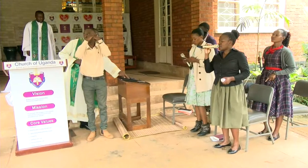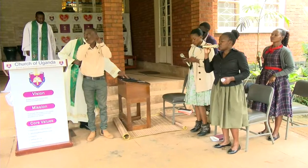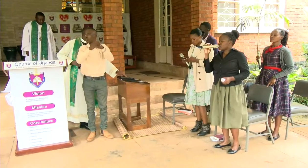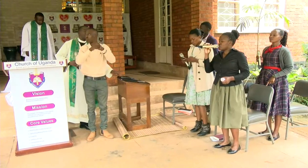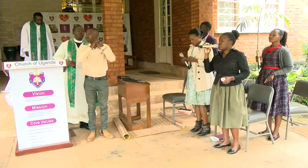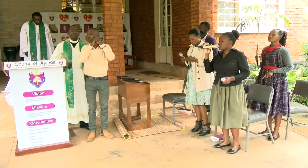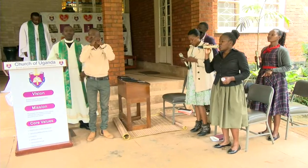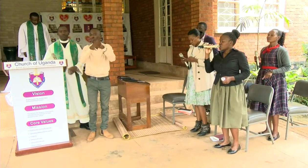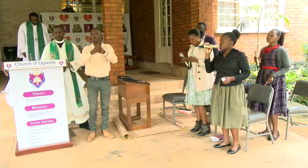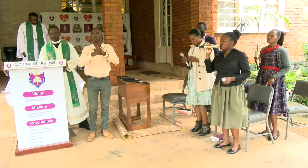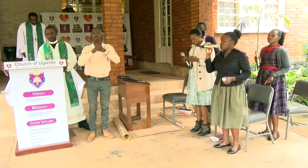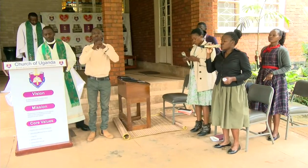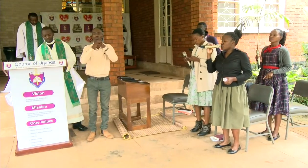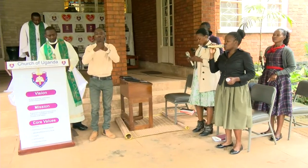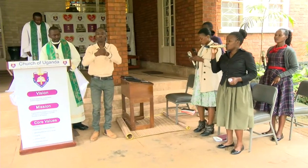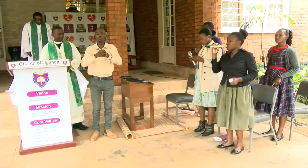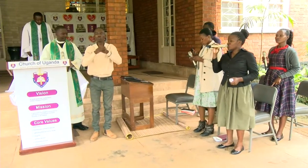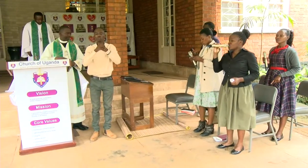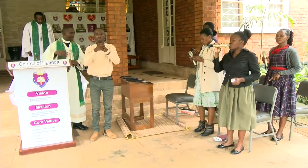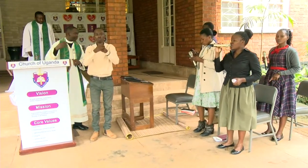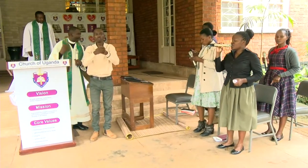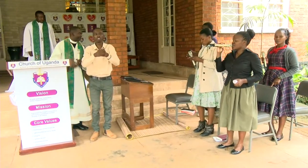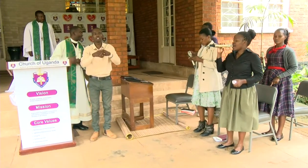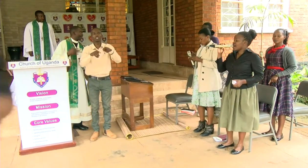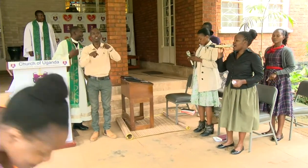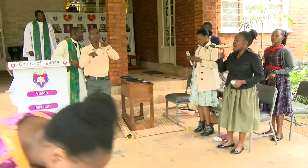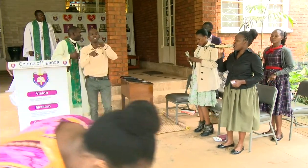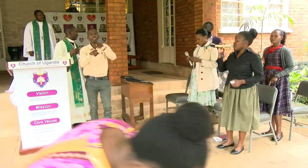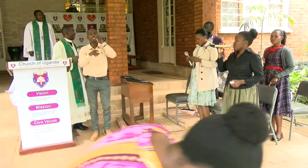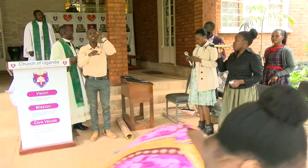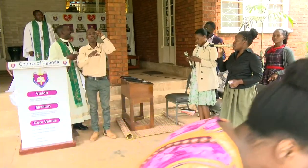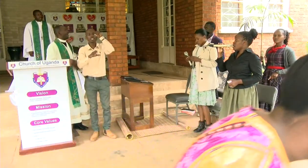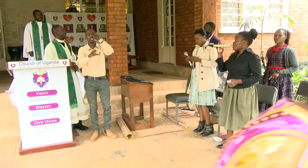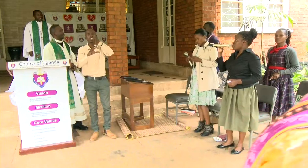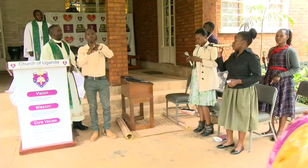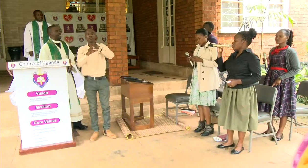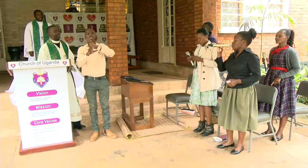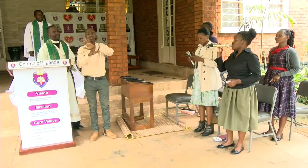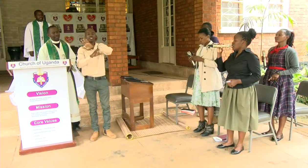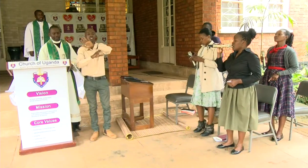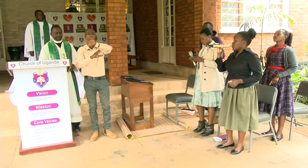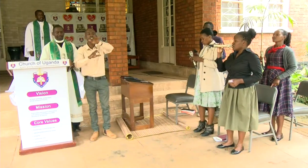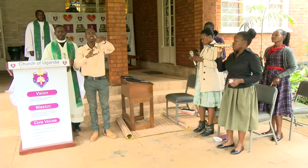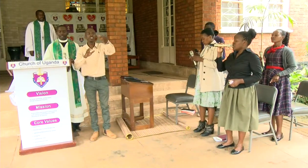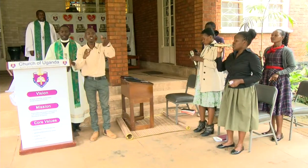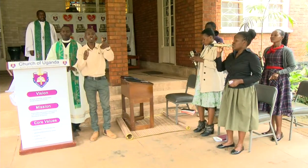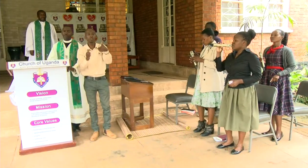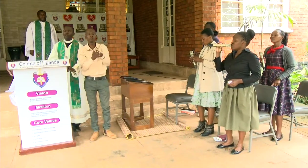Thank you.